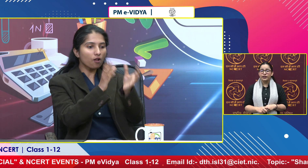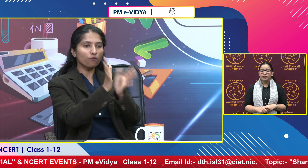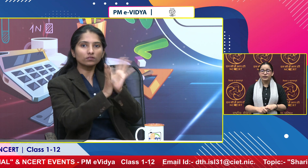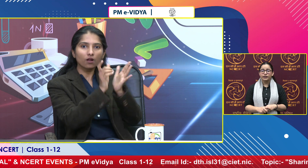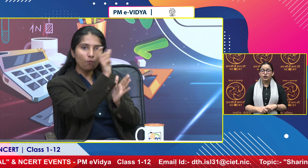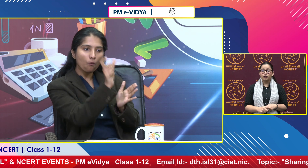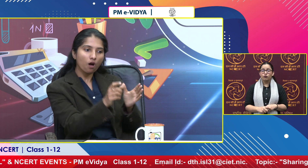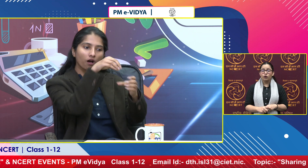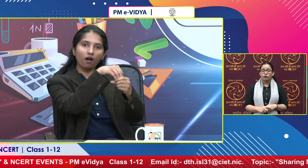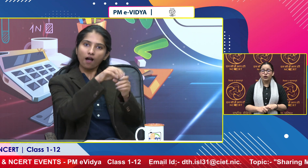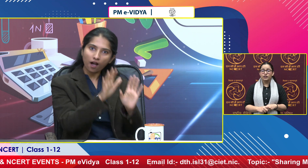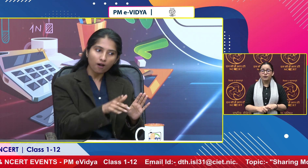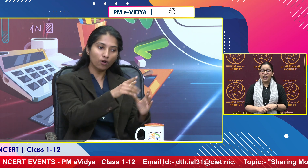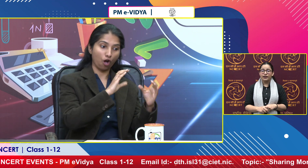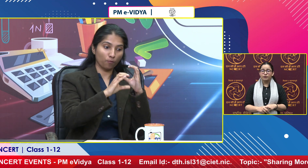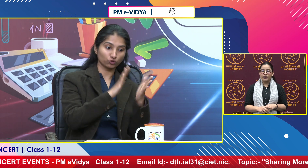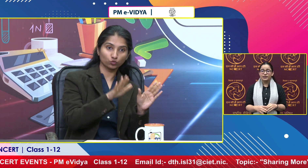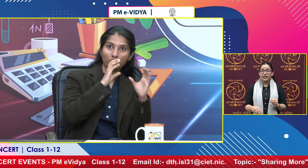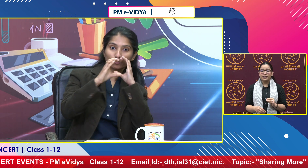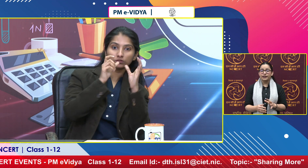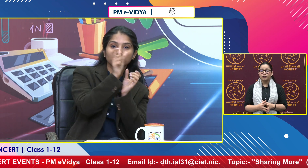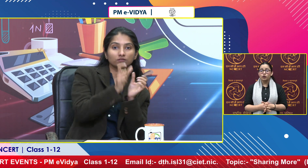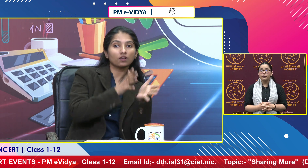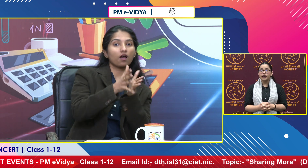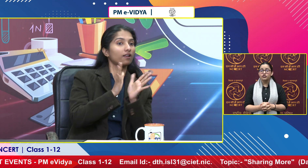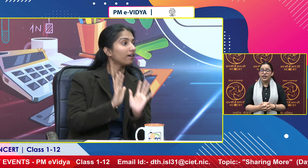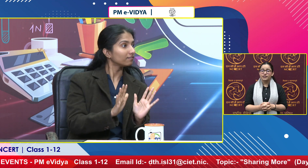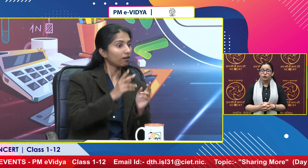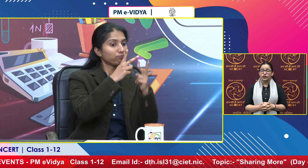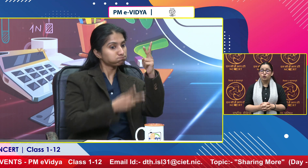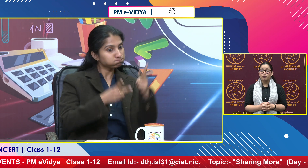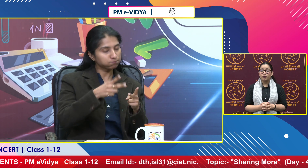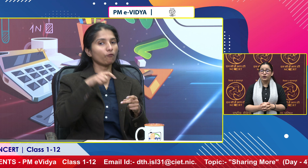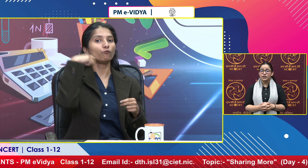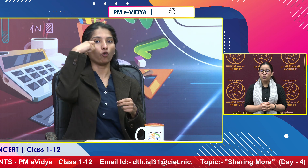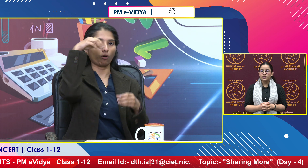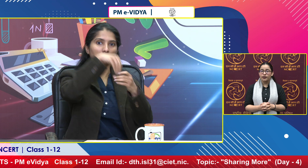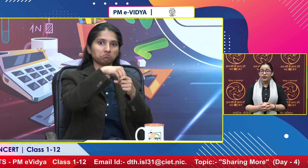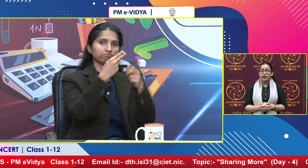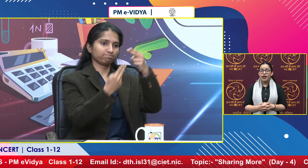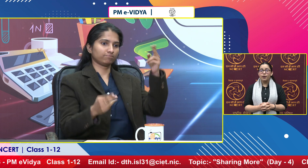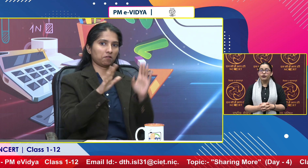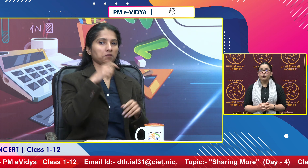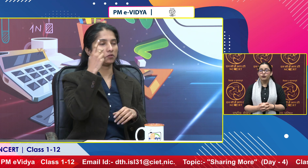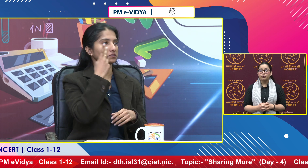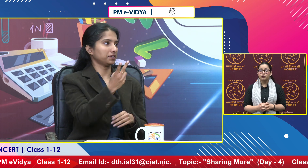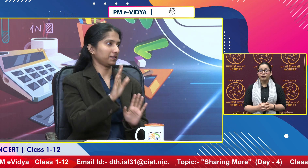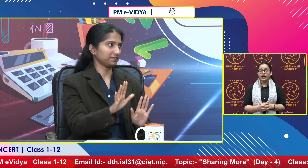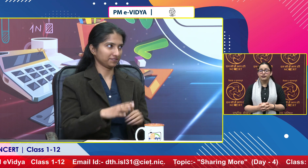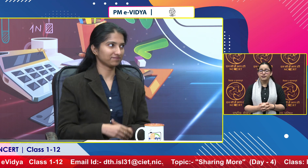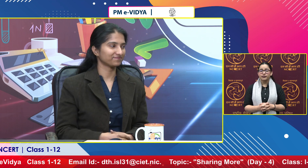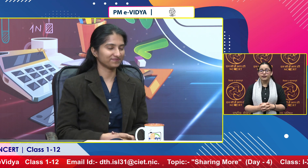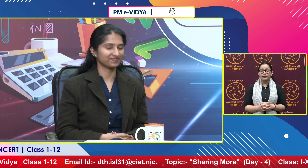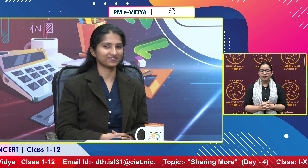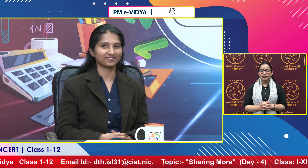थे, तुम बाहर खेल रहे थे। तो वो वर्ड्स में पहले से ही एडिट है, तो कम्युनिकेशन ऐसे होती है। तो उसमें भी वर्ड्स बहुत सारे हैं, आप वीडियो के थ्रू